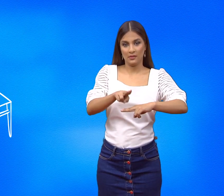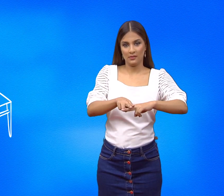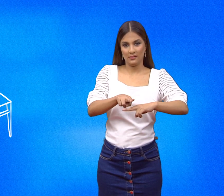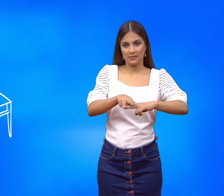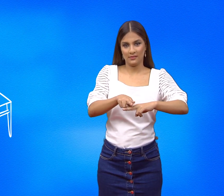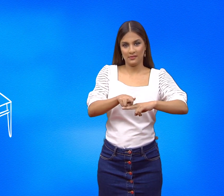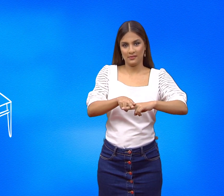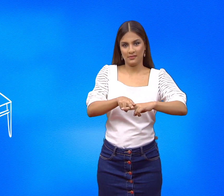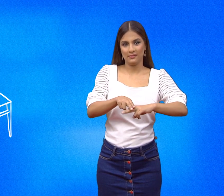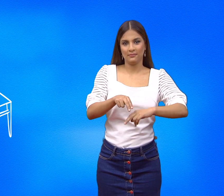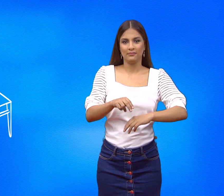silla